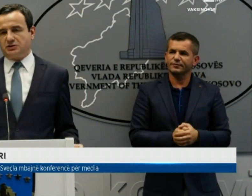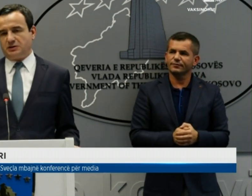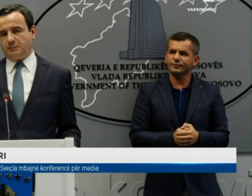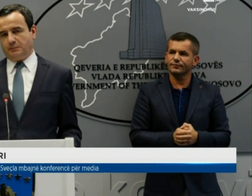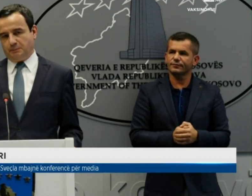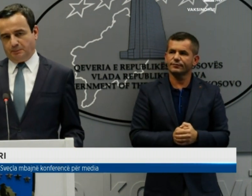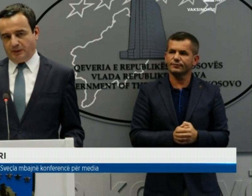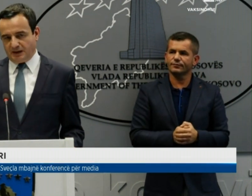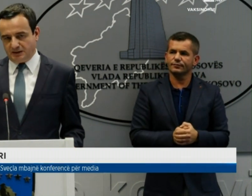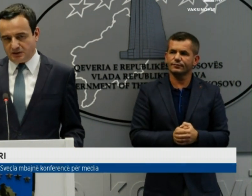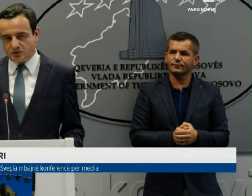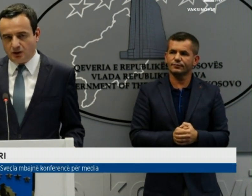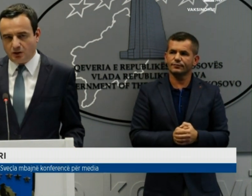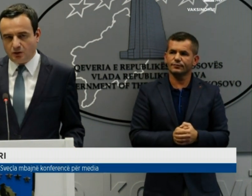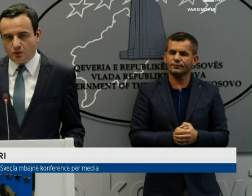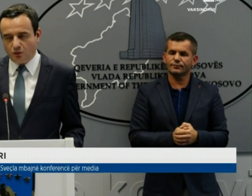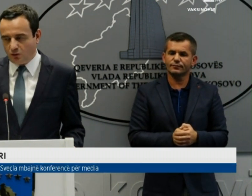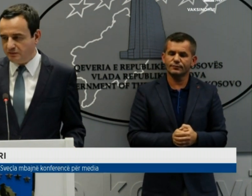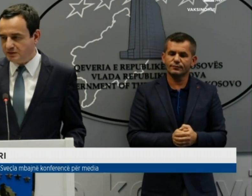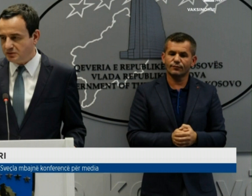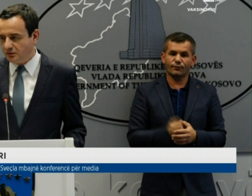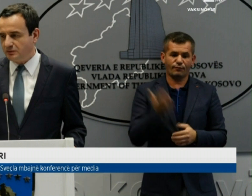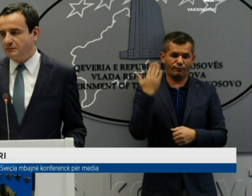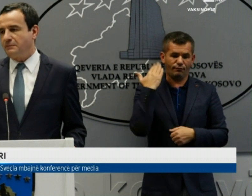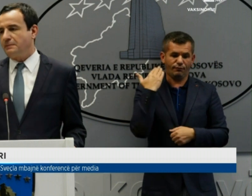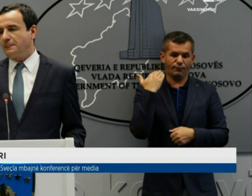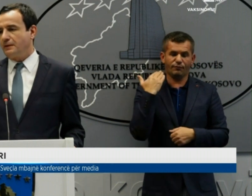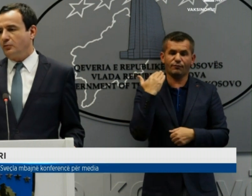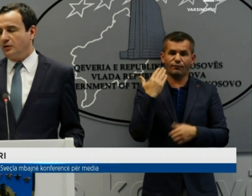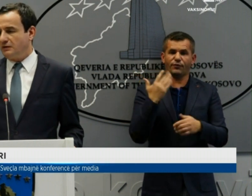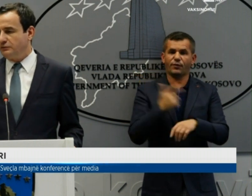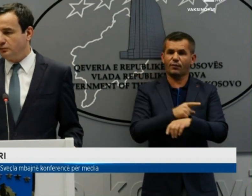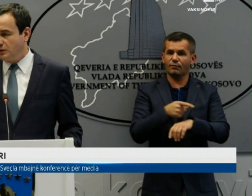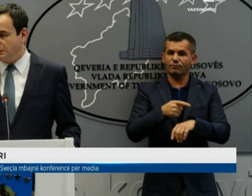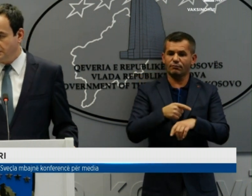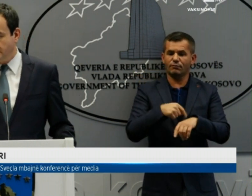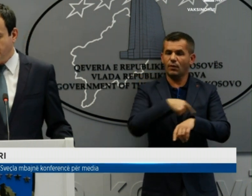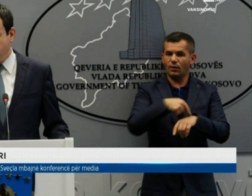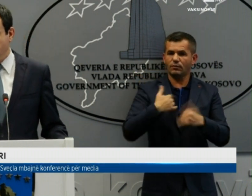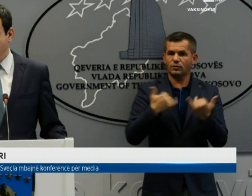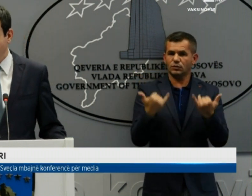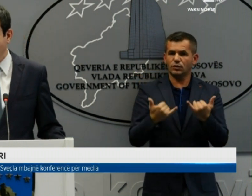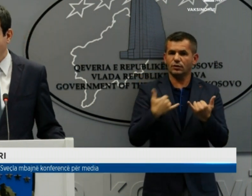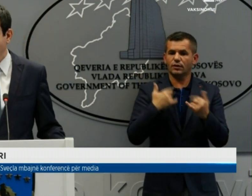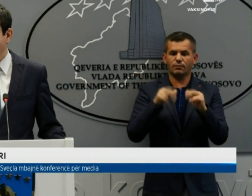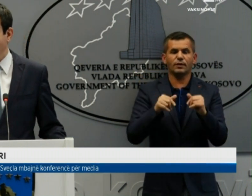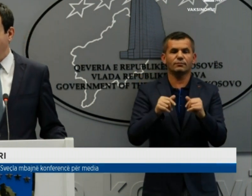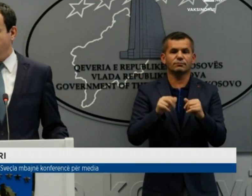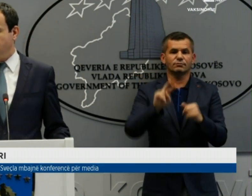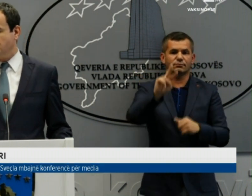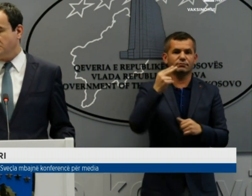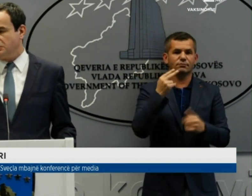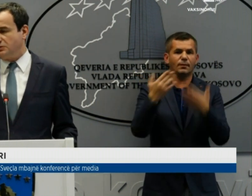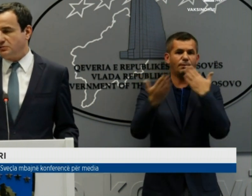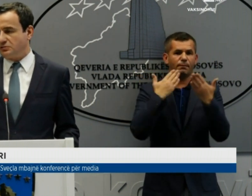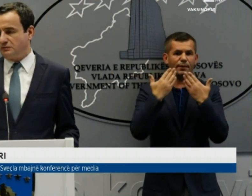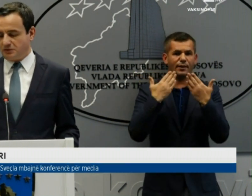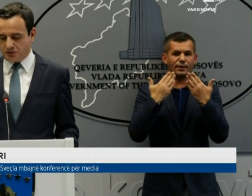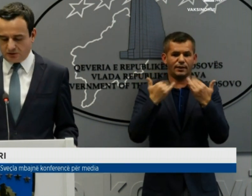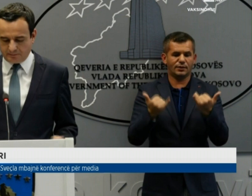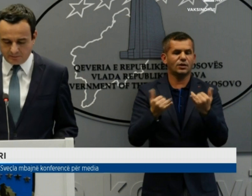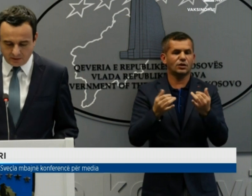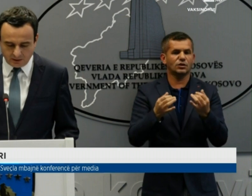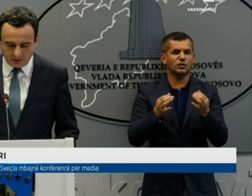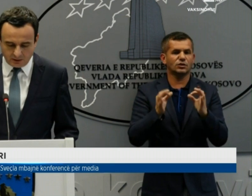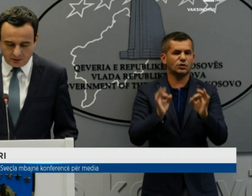Ndërkaq para disa orëve sot, unë kam ftuar për sonte një mbledhje të Këshillit të Sigurisë së Kosovës